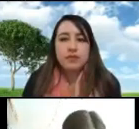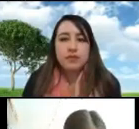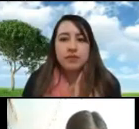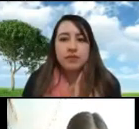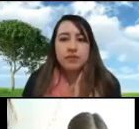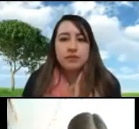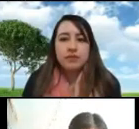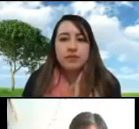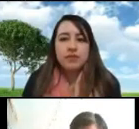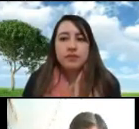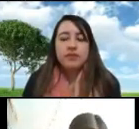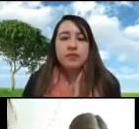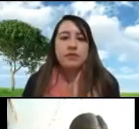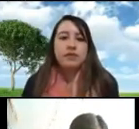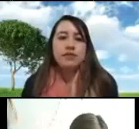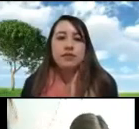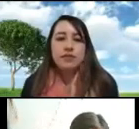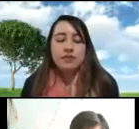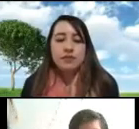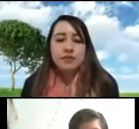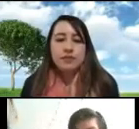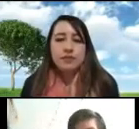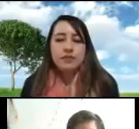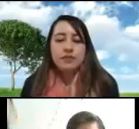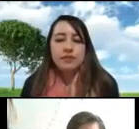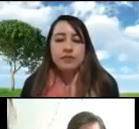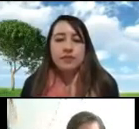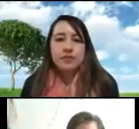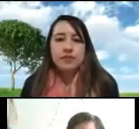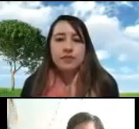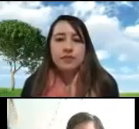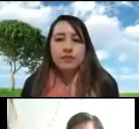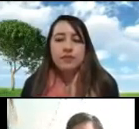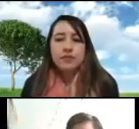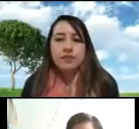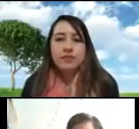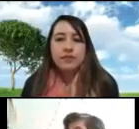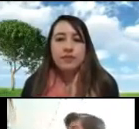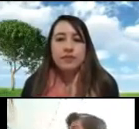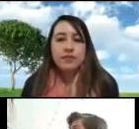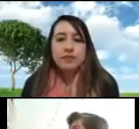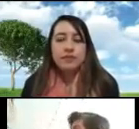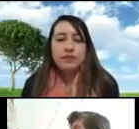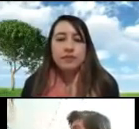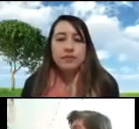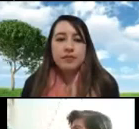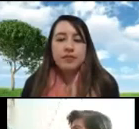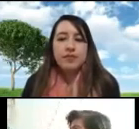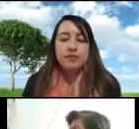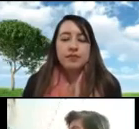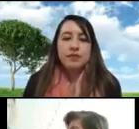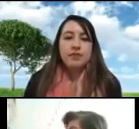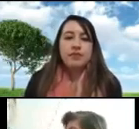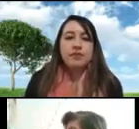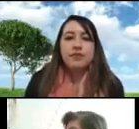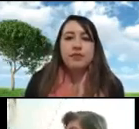puntos? No, depende del tiempo. En esta parte vamos a ver nuestra tabla de posiciones y vemos que Paulina es en